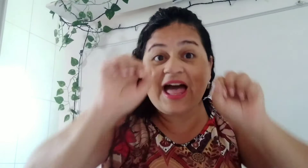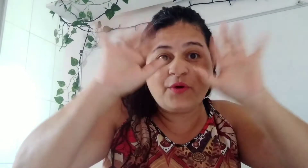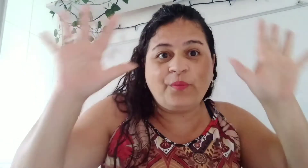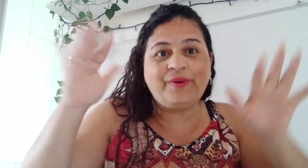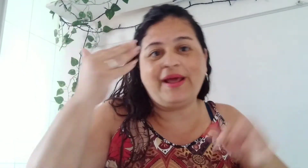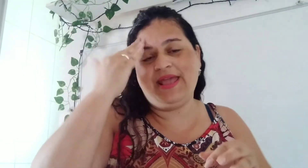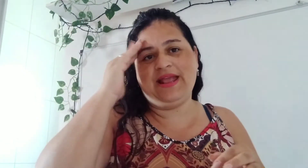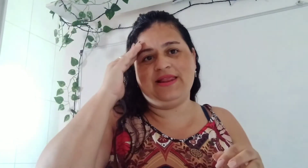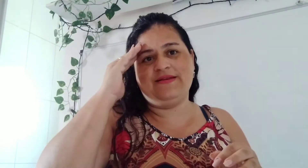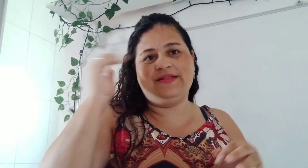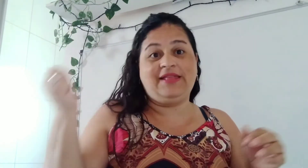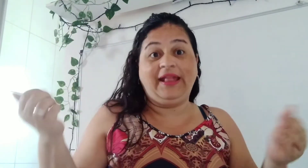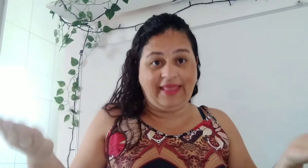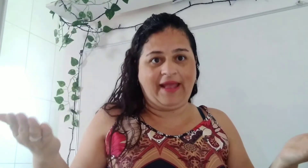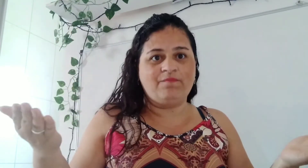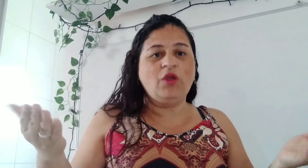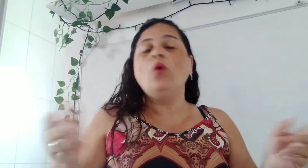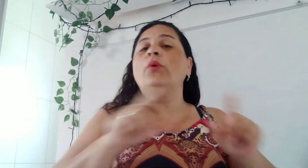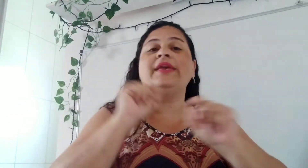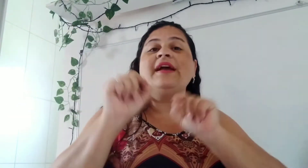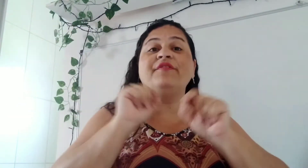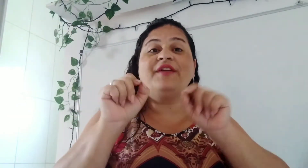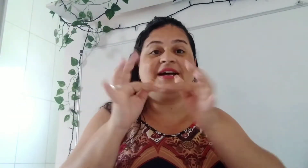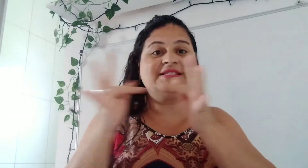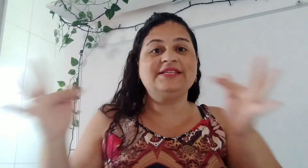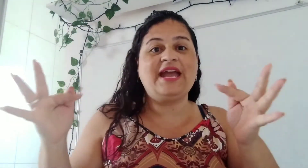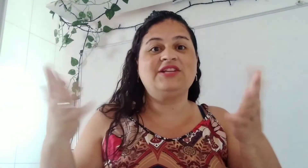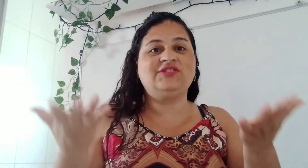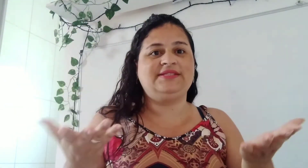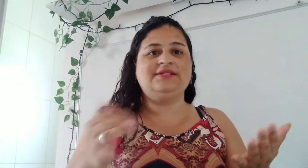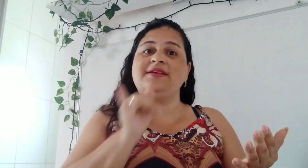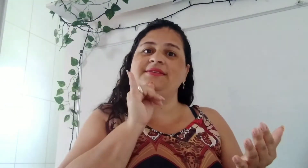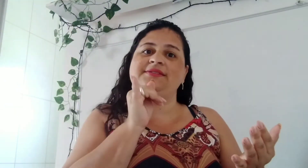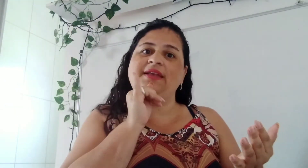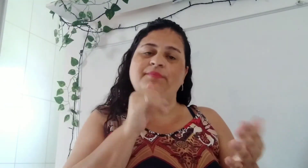claro para ele entender o que a frase quer dizer. Exemplo,